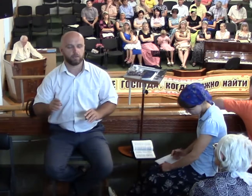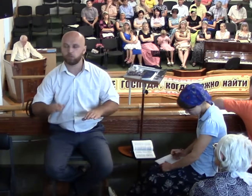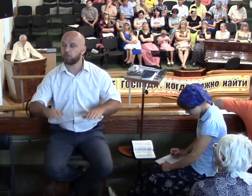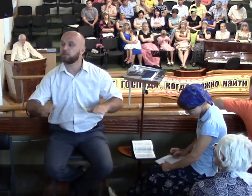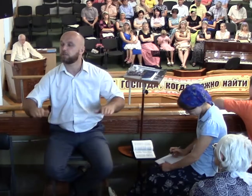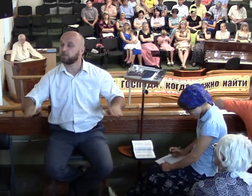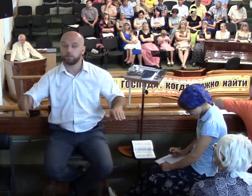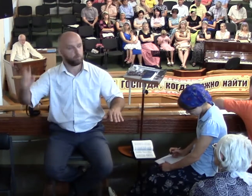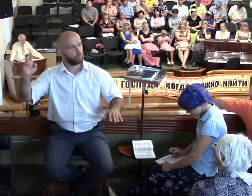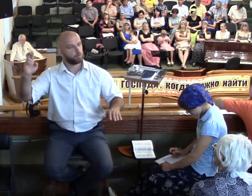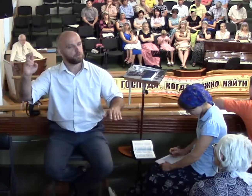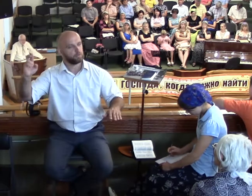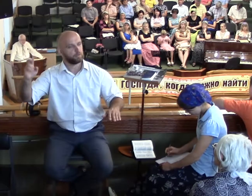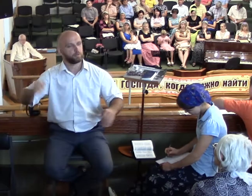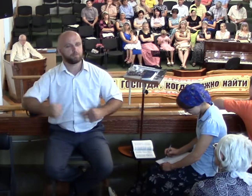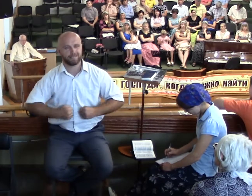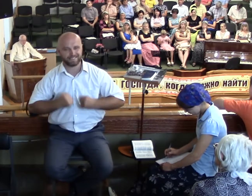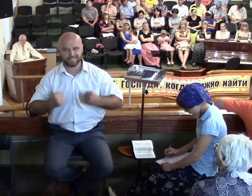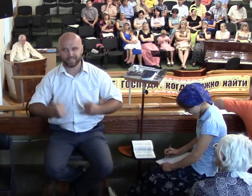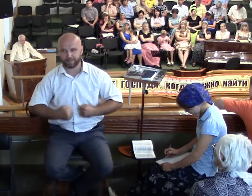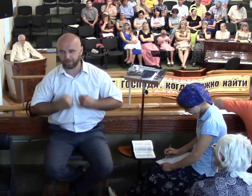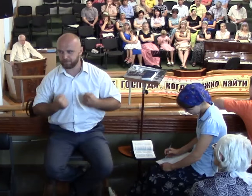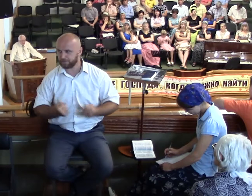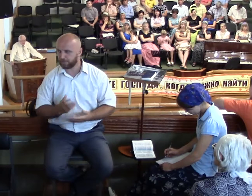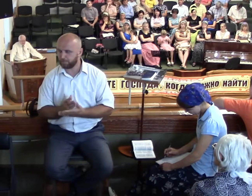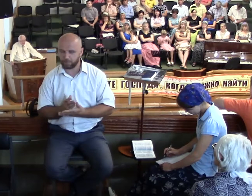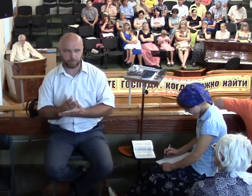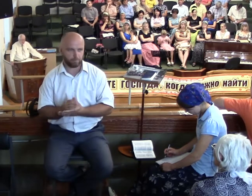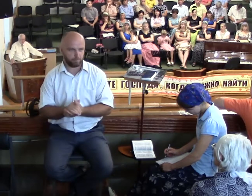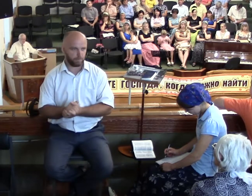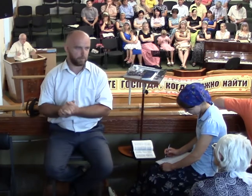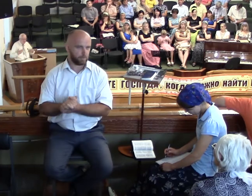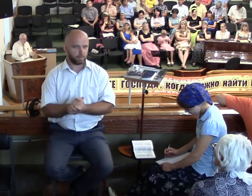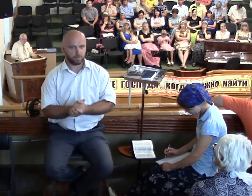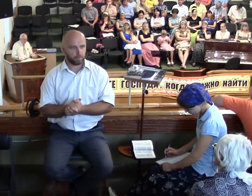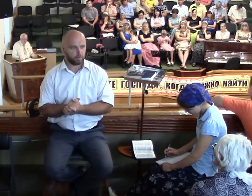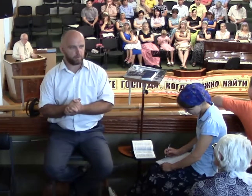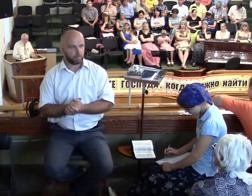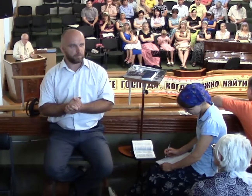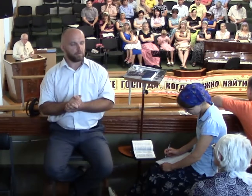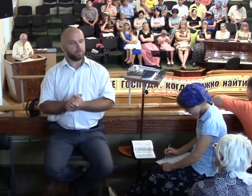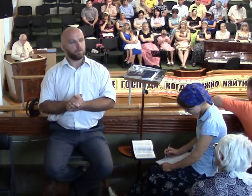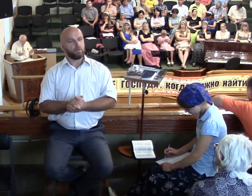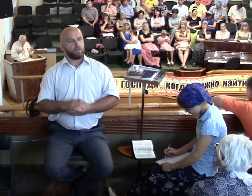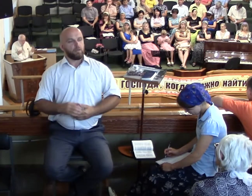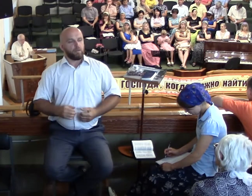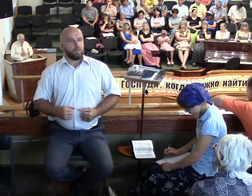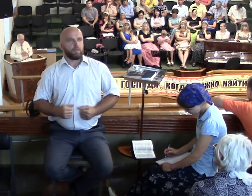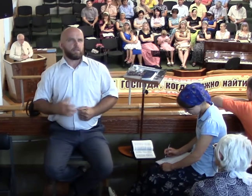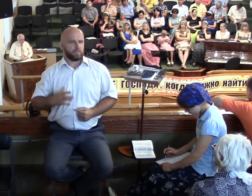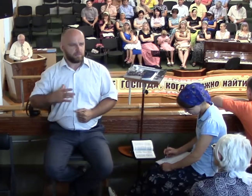мир со всеми. Это значит простите, это терпите, это снизойдите, это